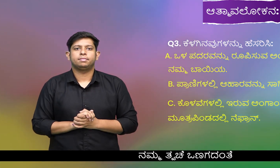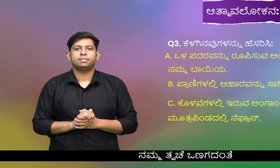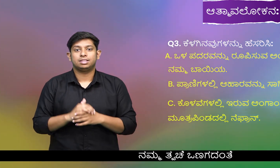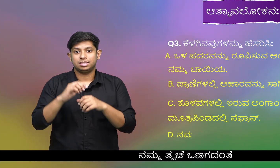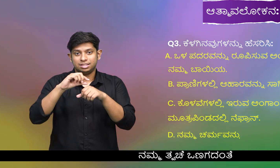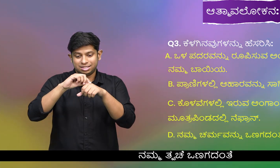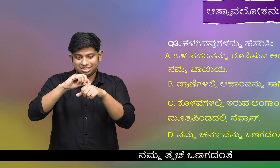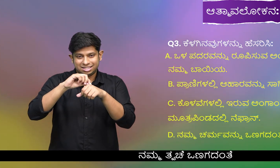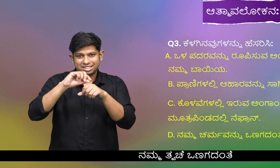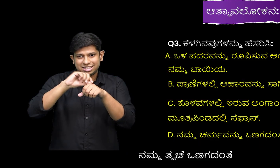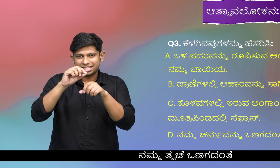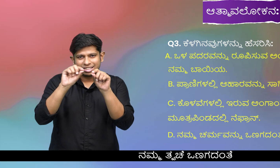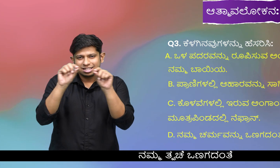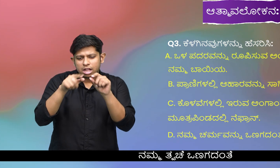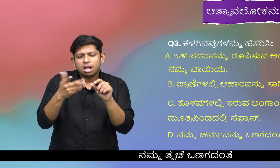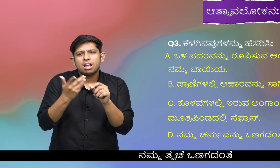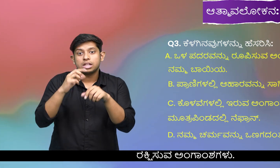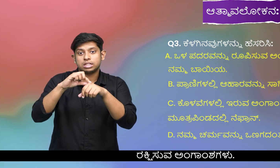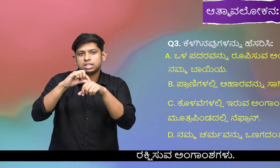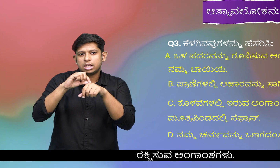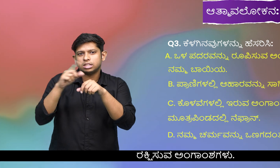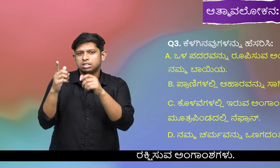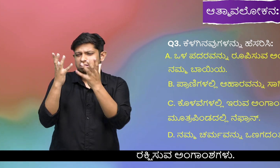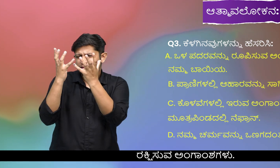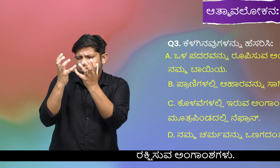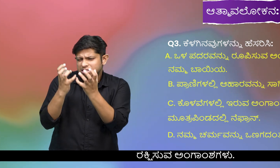ನಾವು ತ್ವಚೆ ಒಣಗದಂತೆ ರಕ್ಷಿಸುವ ಅಂಗಾಂಶಗಳು,